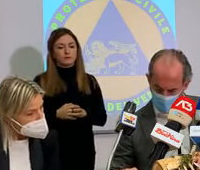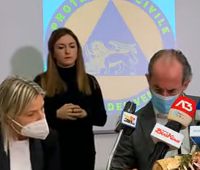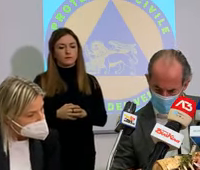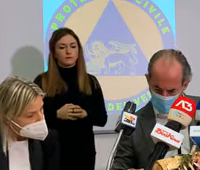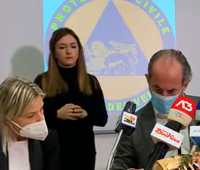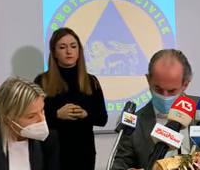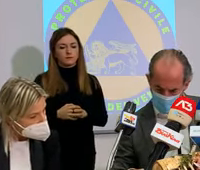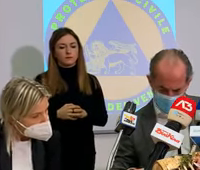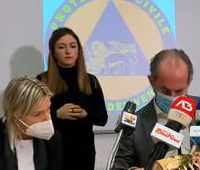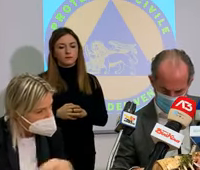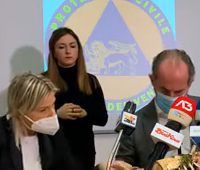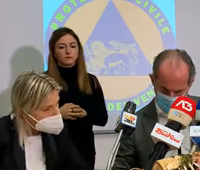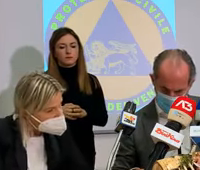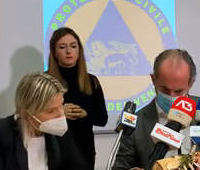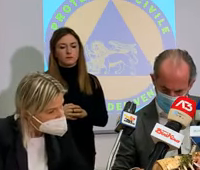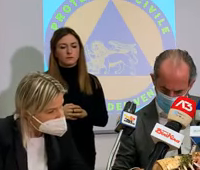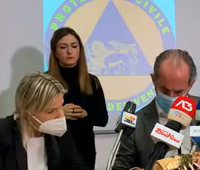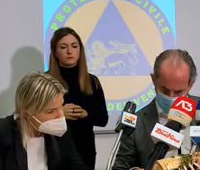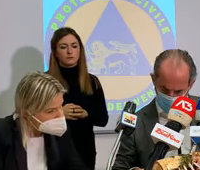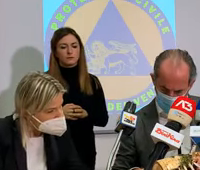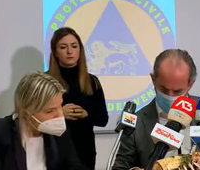questo povero